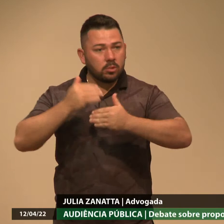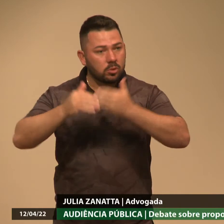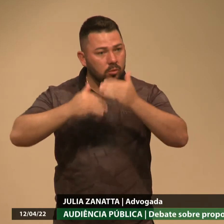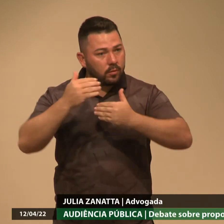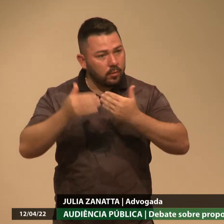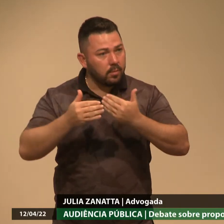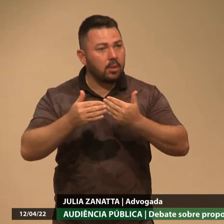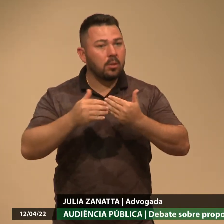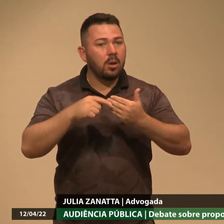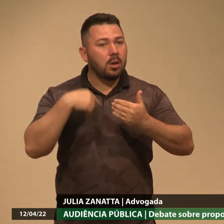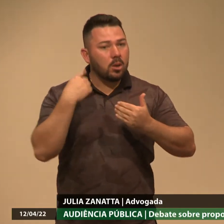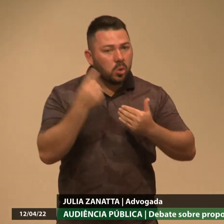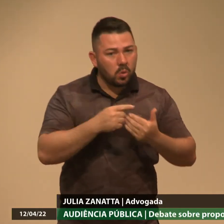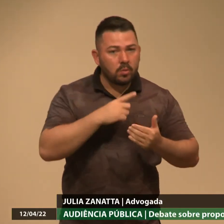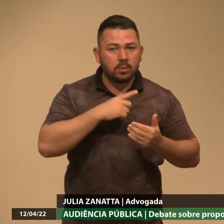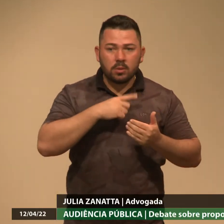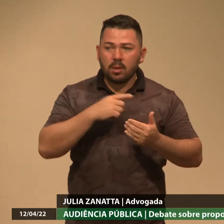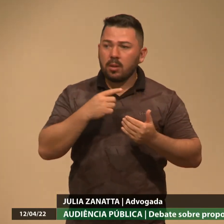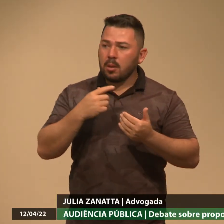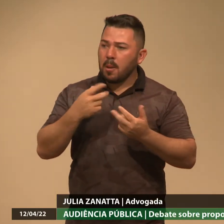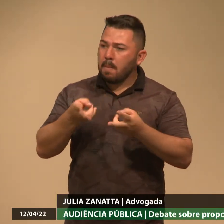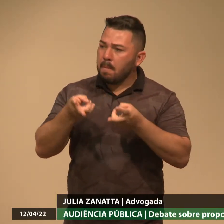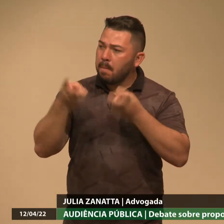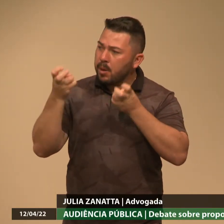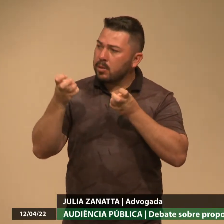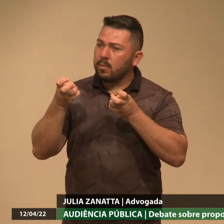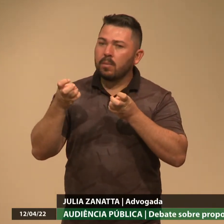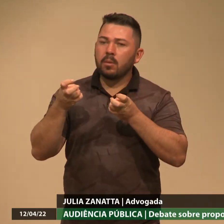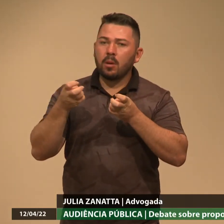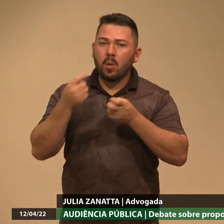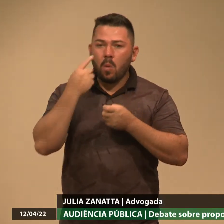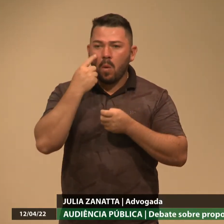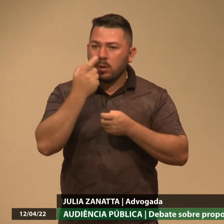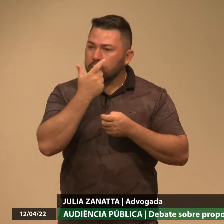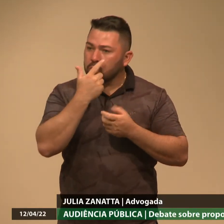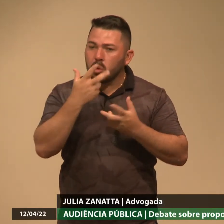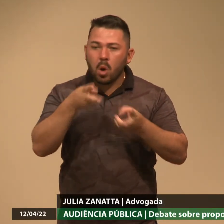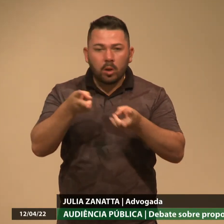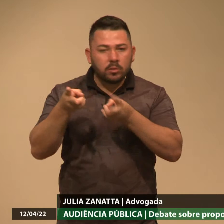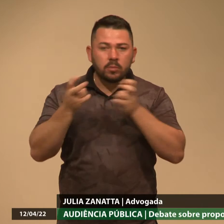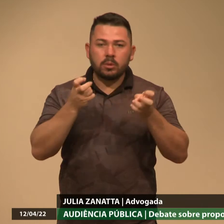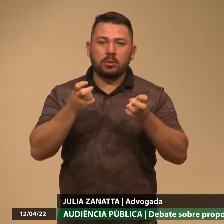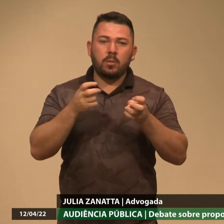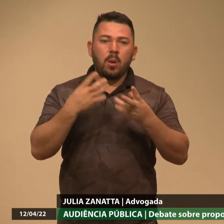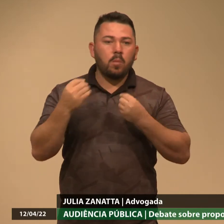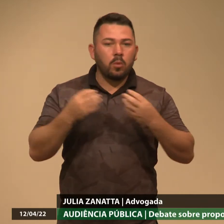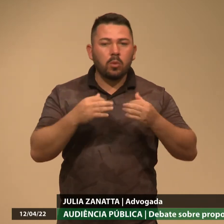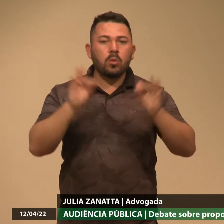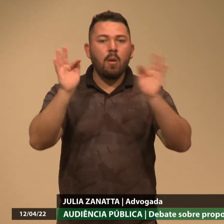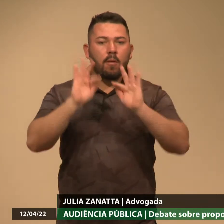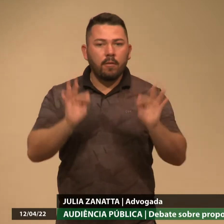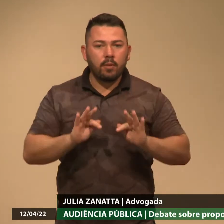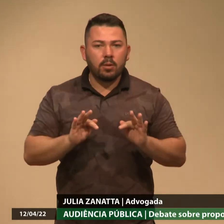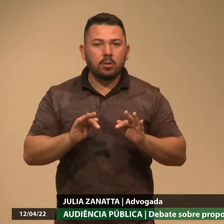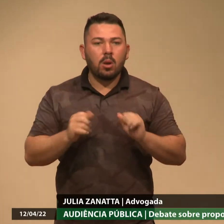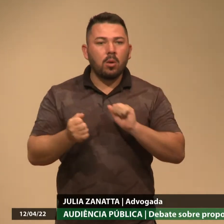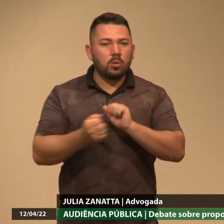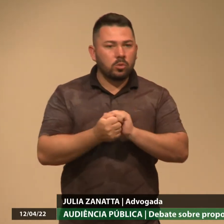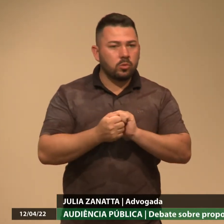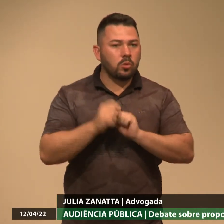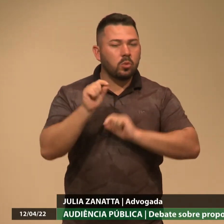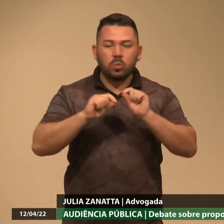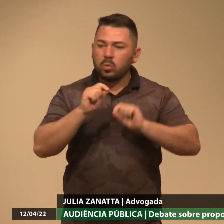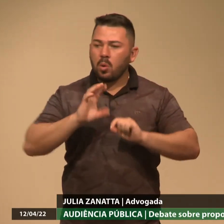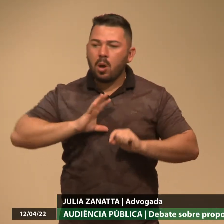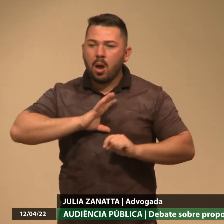e a gente tem que ver o turismo com esses olhos então hoje aqui eu estou muito feliz porque junta tudo aquilo que eu